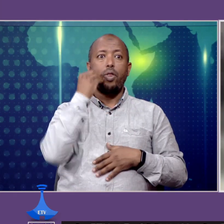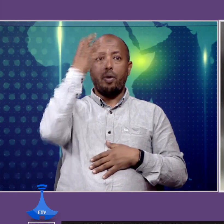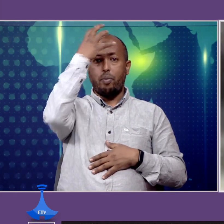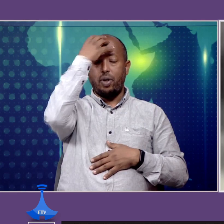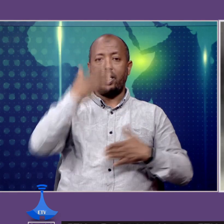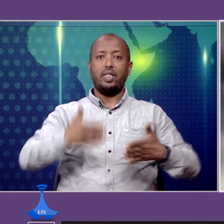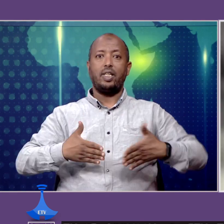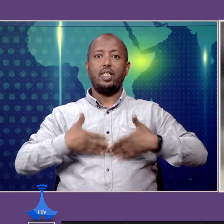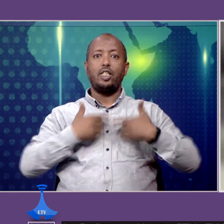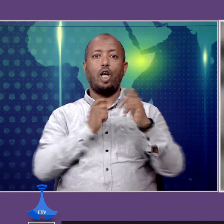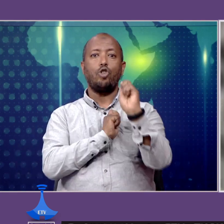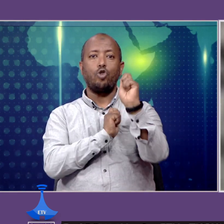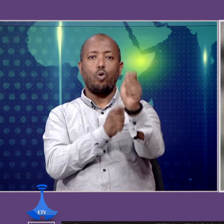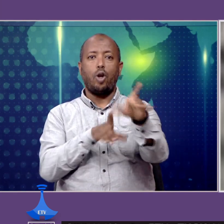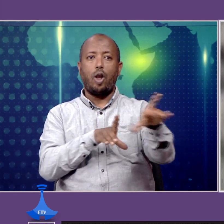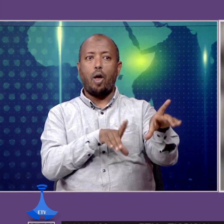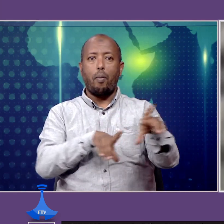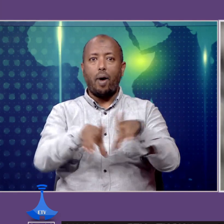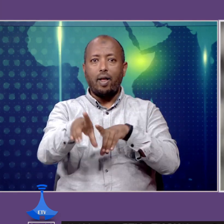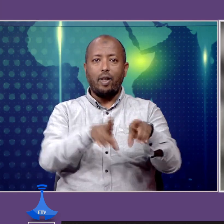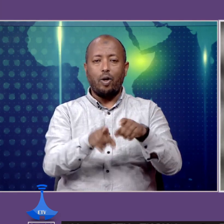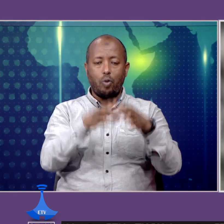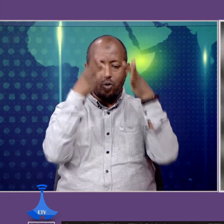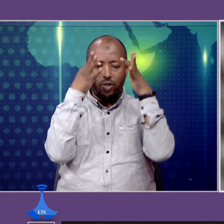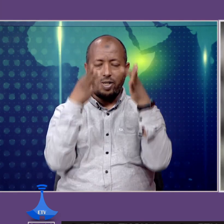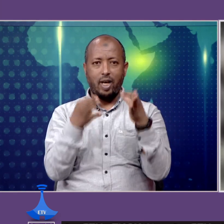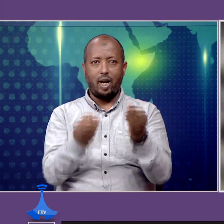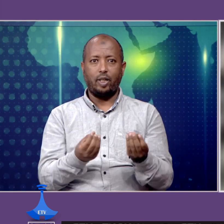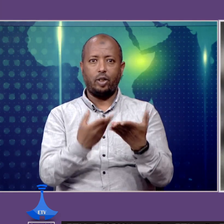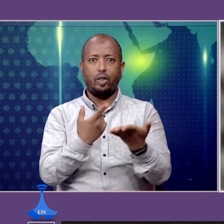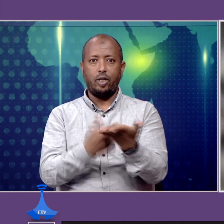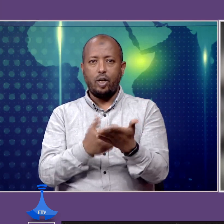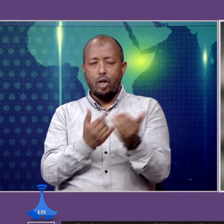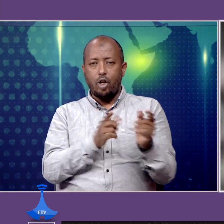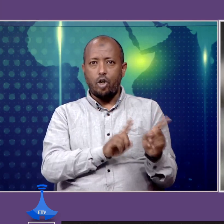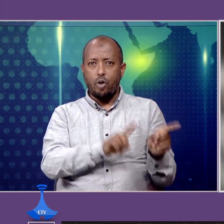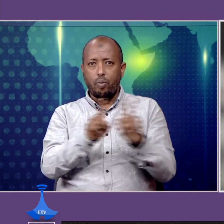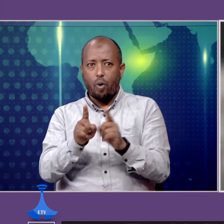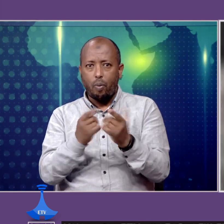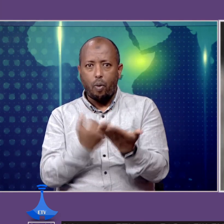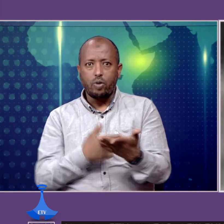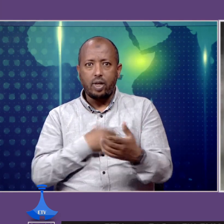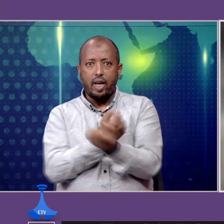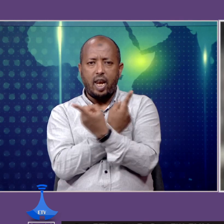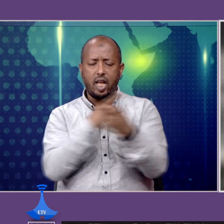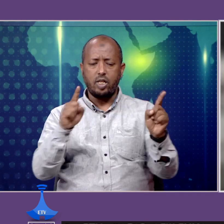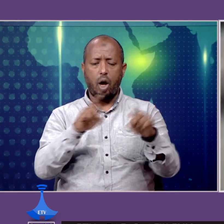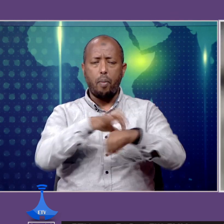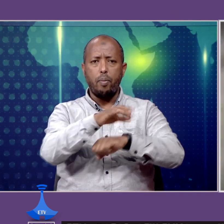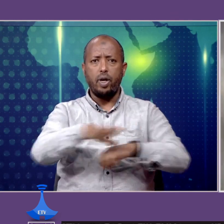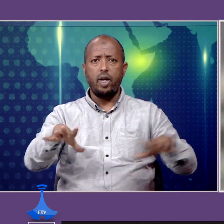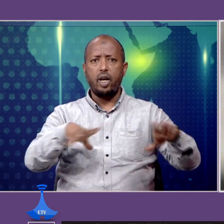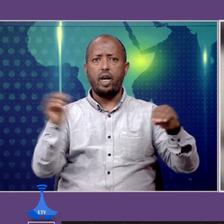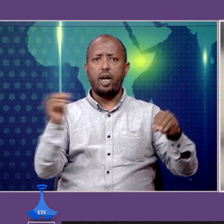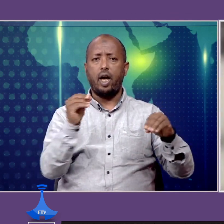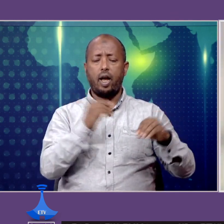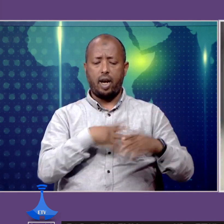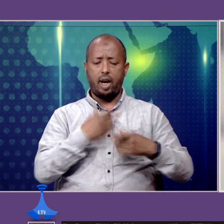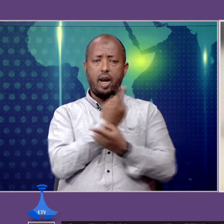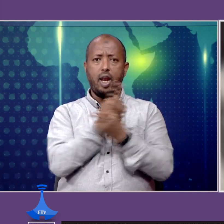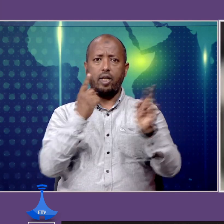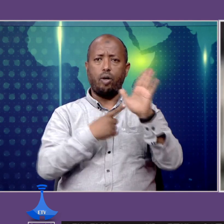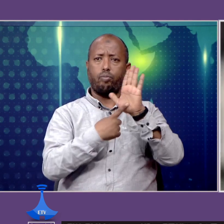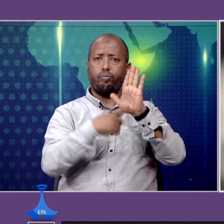የደስታ ስጦታ ለማድረግ መወሰኑ ነው። ከወዲህ ደግሞ የነጻነት ምድር ልጆች ነጻነታቸውን ለማስከበር